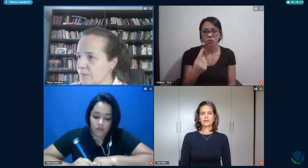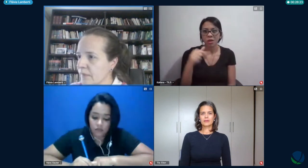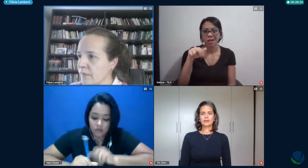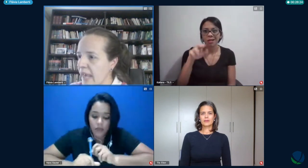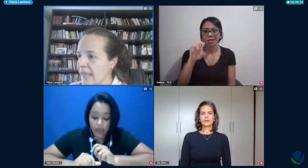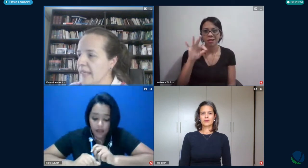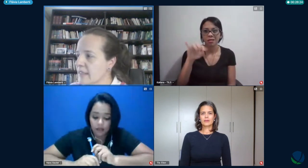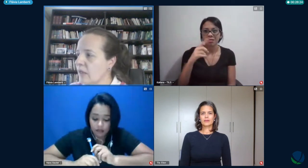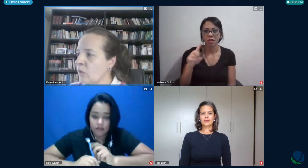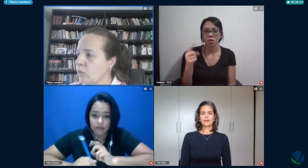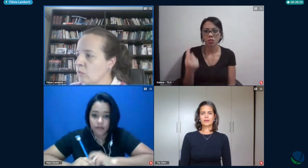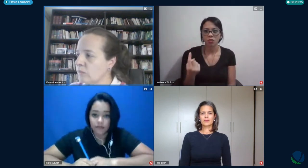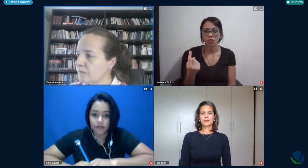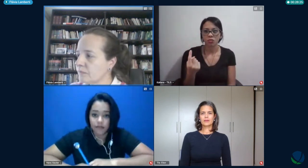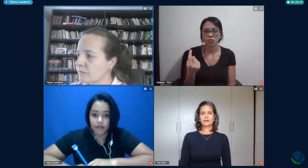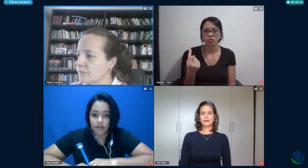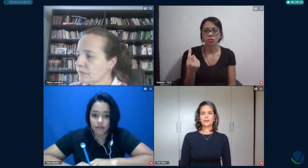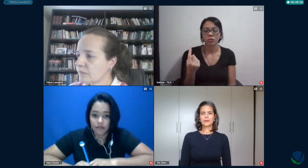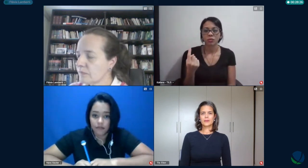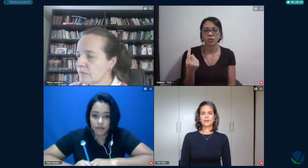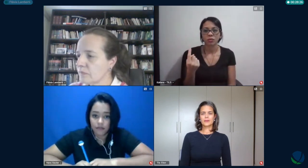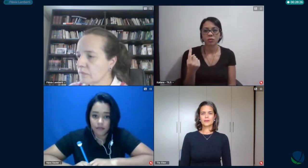mesmo? É, questão 1,